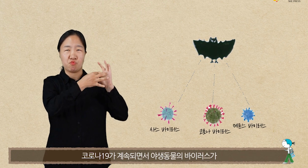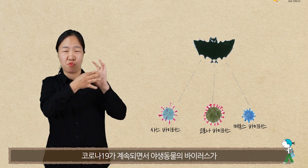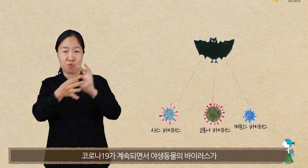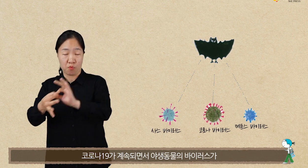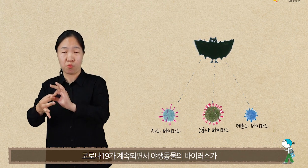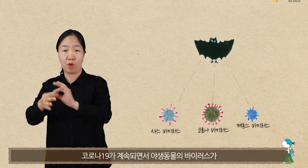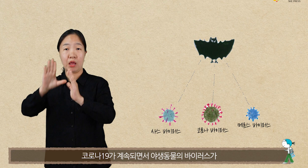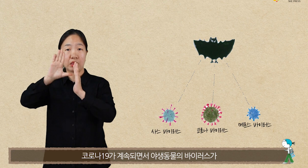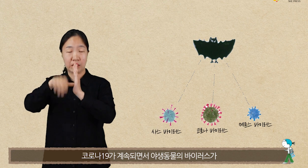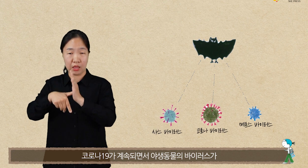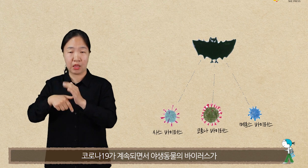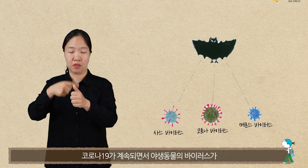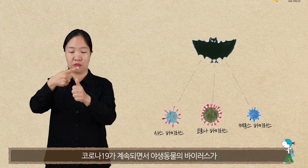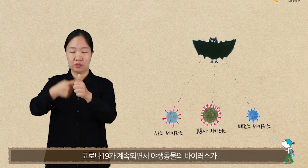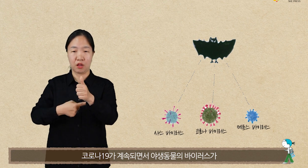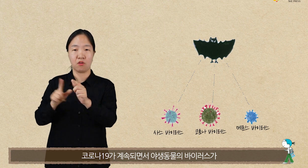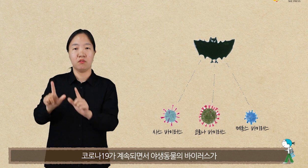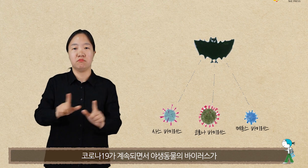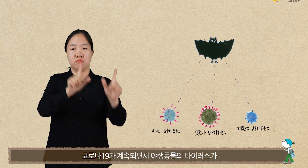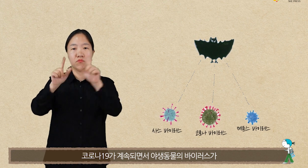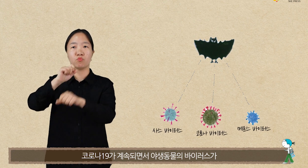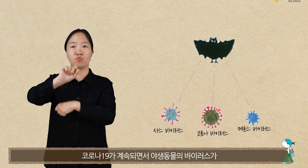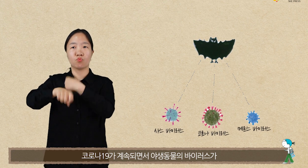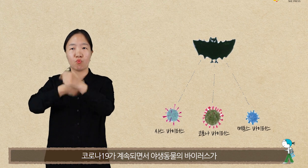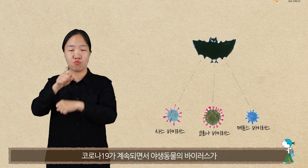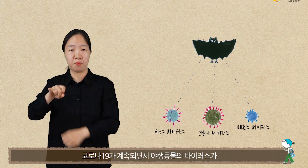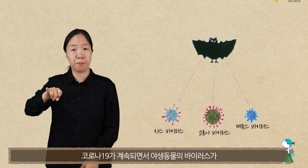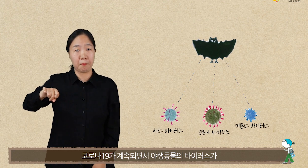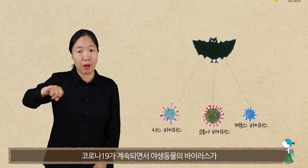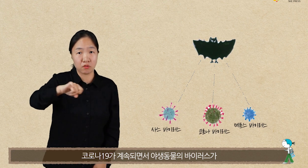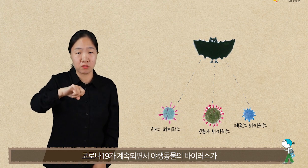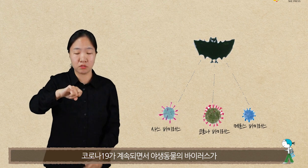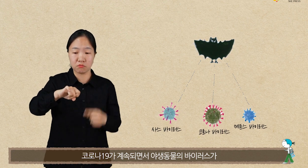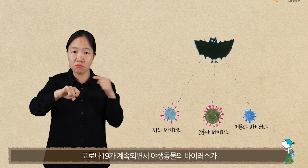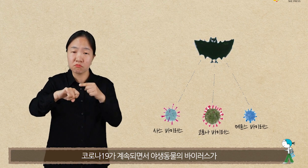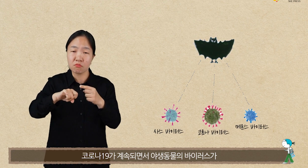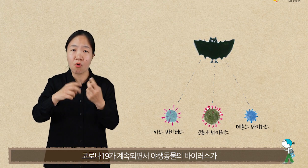코로나19가 계속되면서 야생동물의 바이러스가